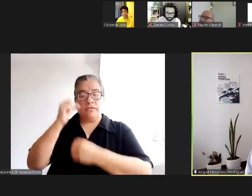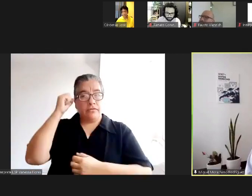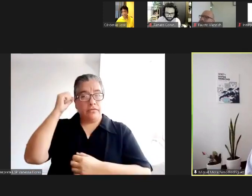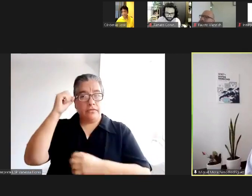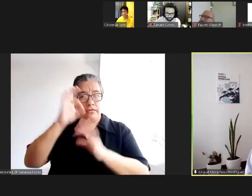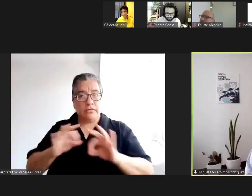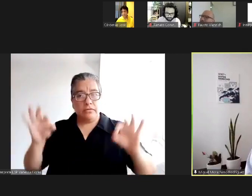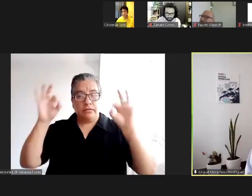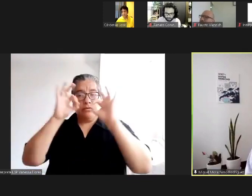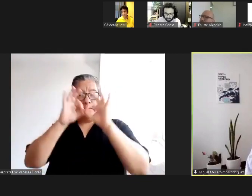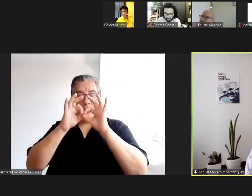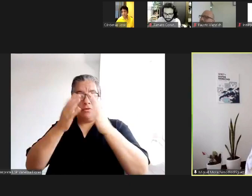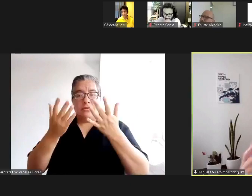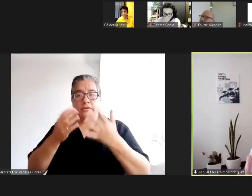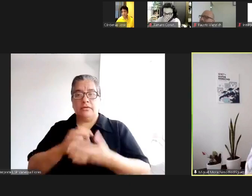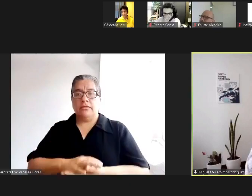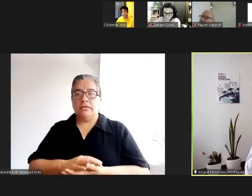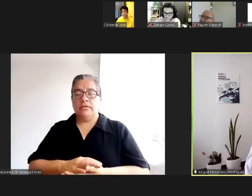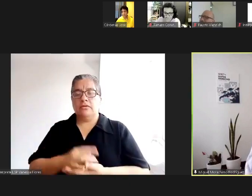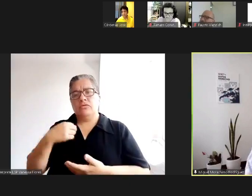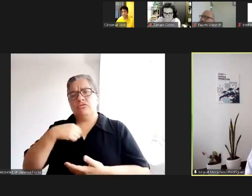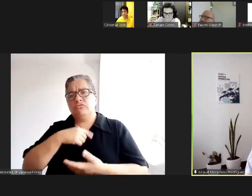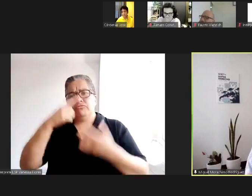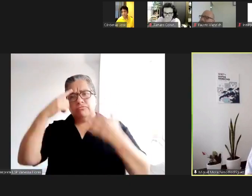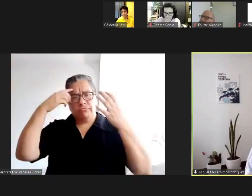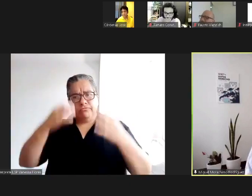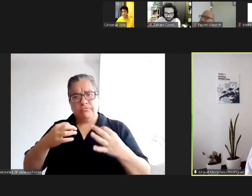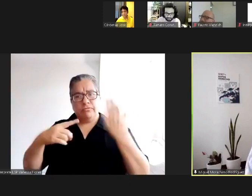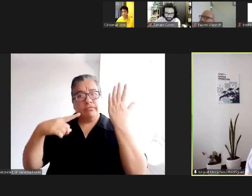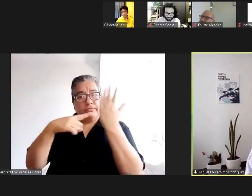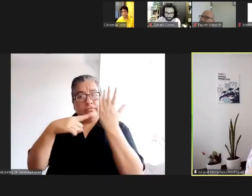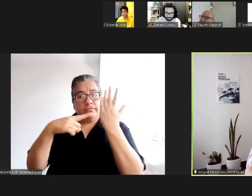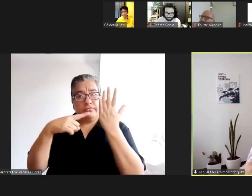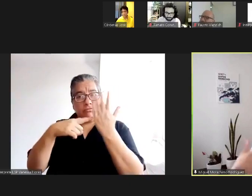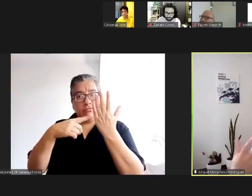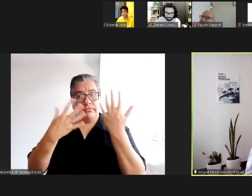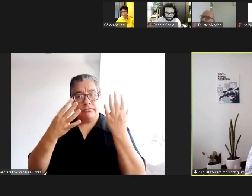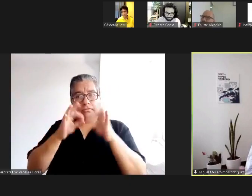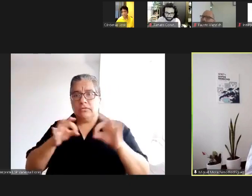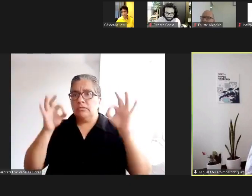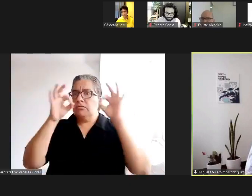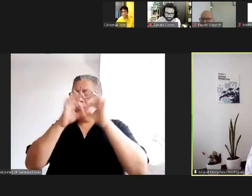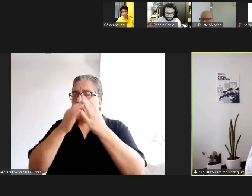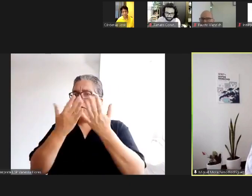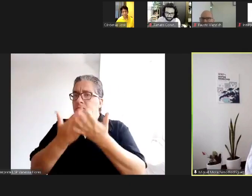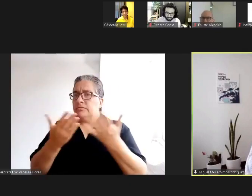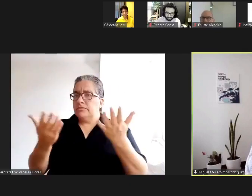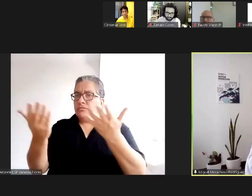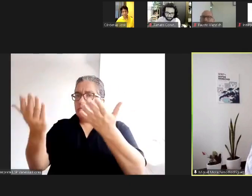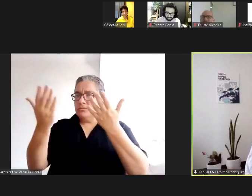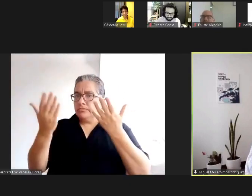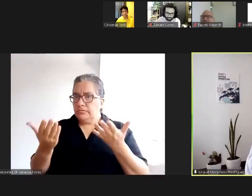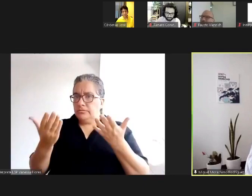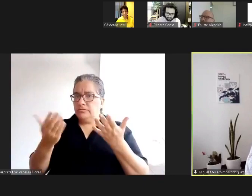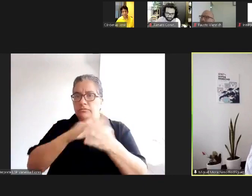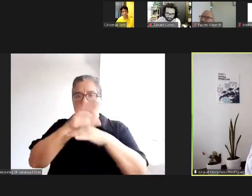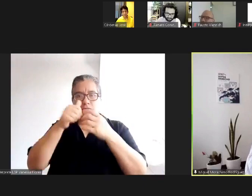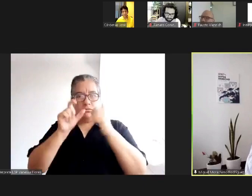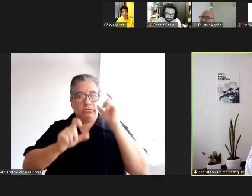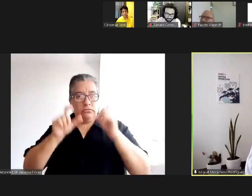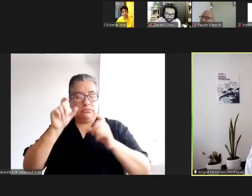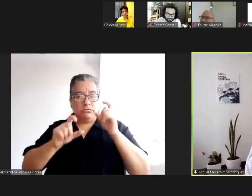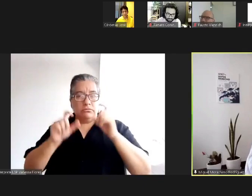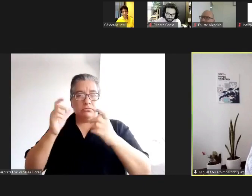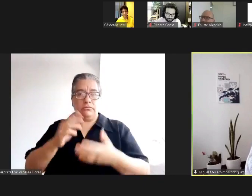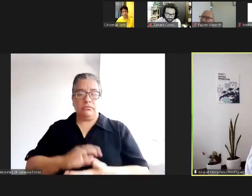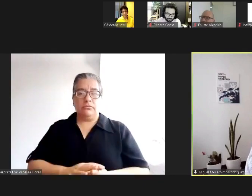en entornos digitales. Nosotros estamos convencidos de que la tecnología debería ser un instrumento y una herramienta para que todas y todos